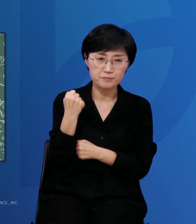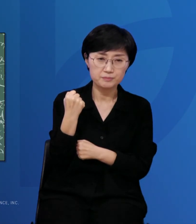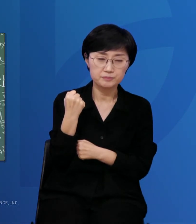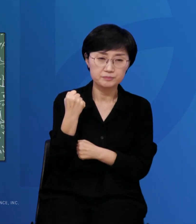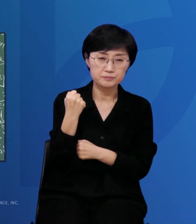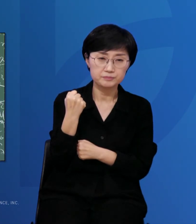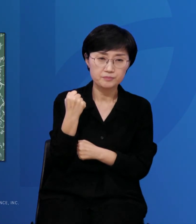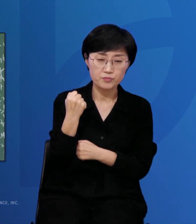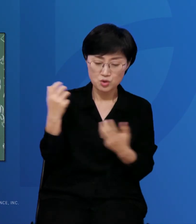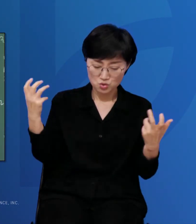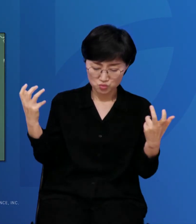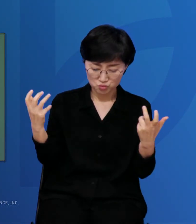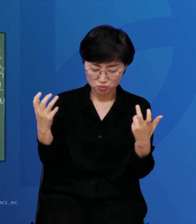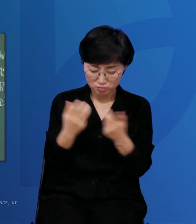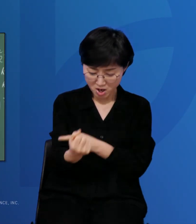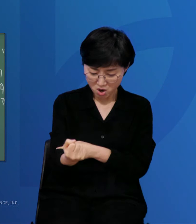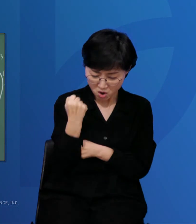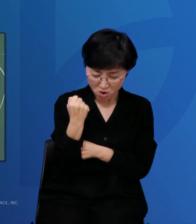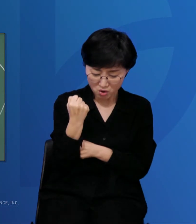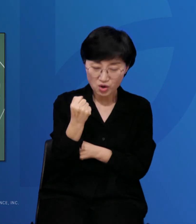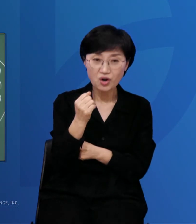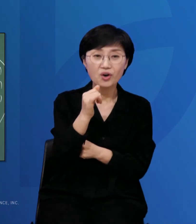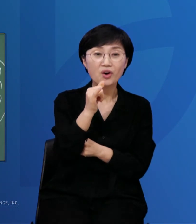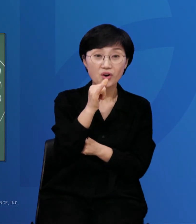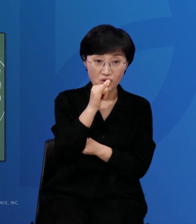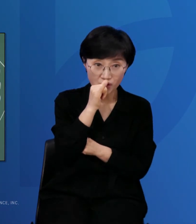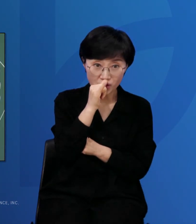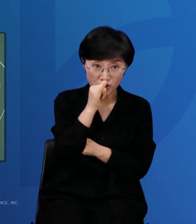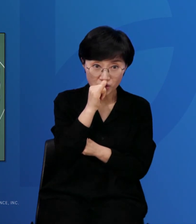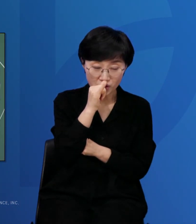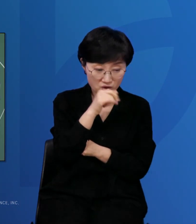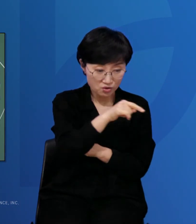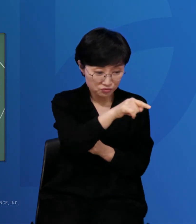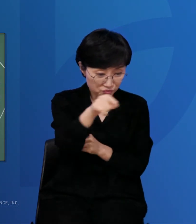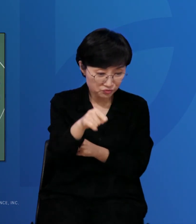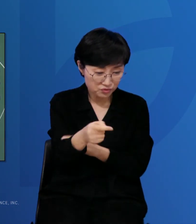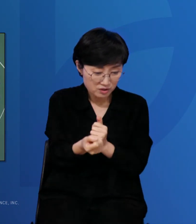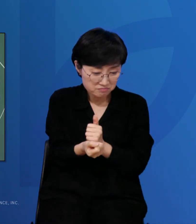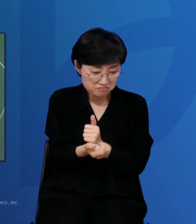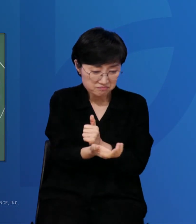当这个被充满的时候，必会彰显出来。 이 능력이 여러분에게 충만해지면 모든 현장에 나타나기 시작해요.